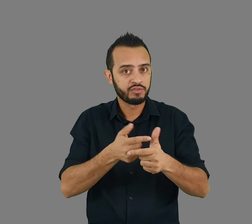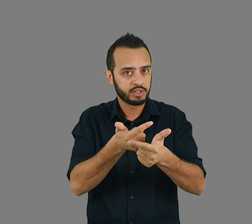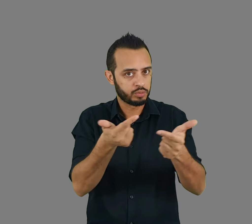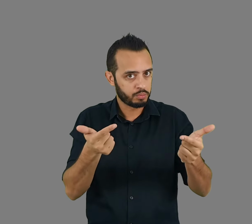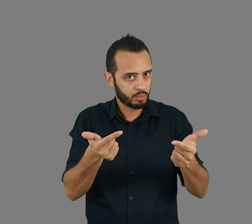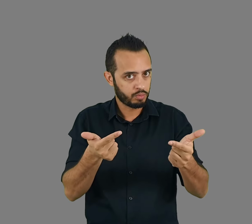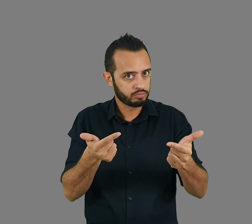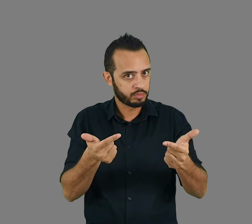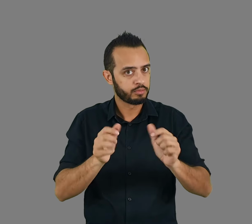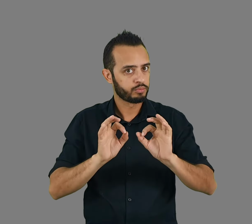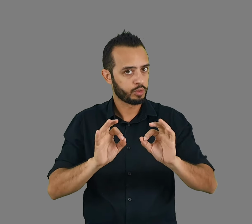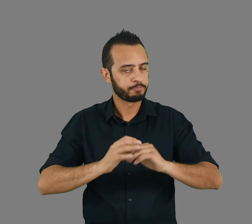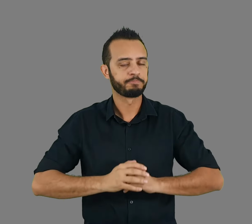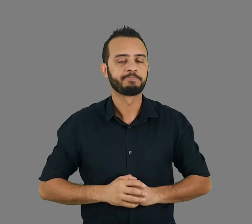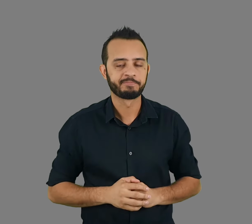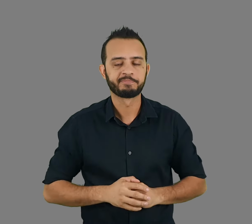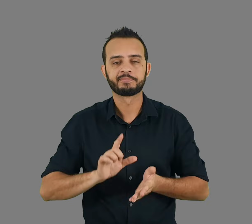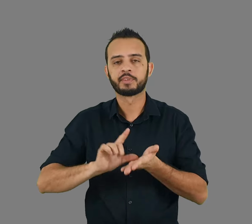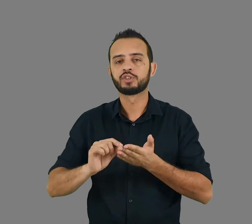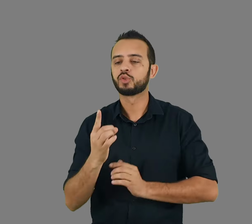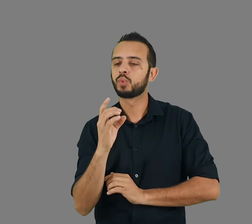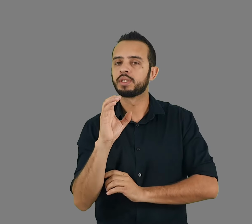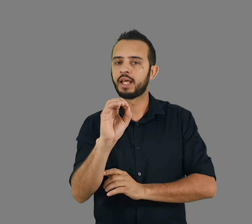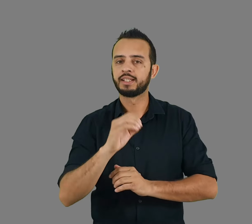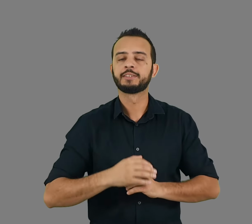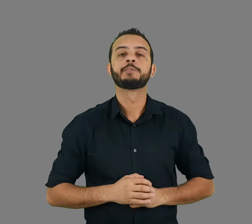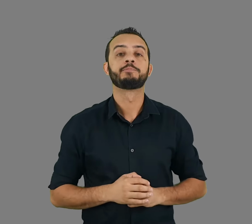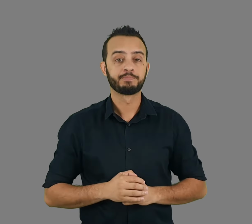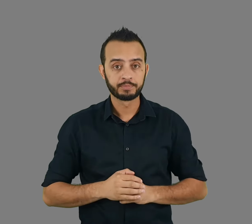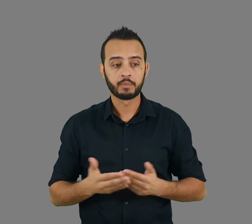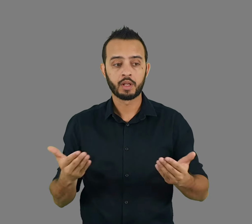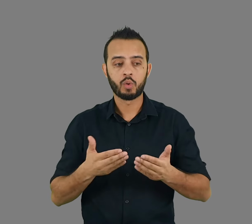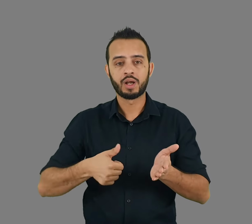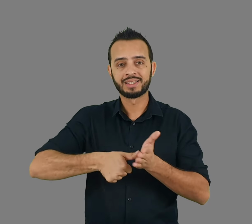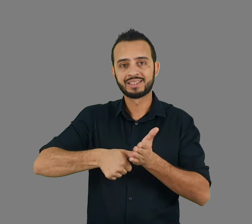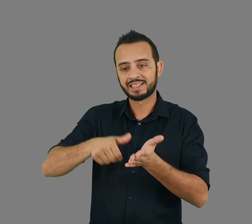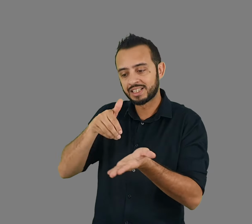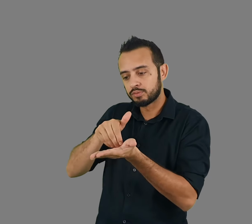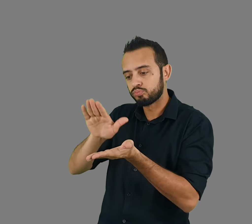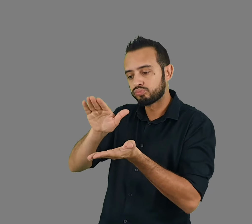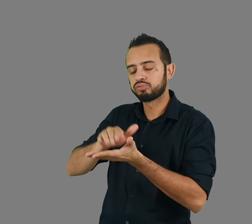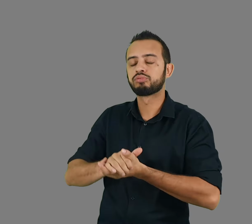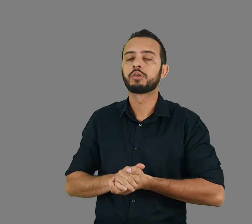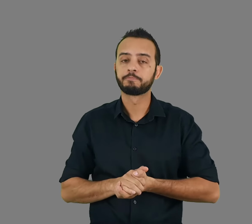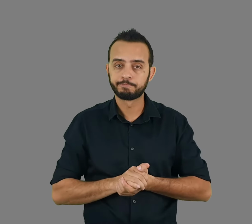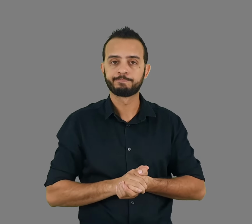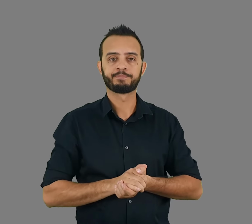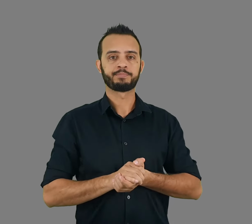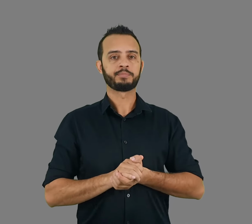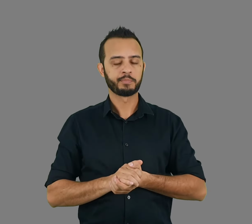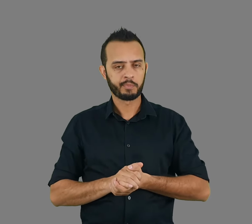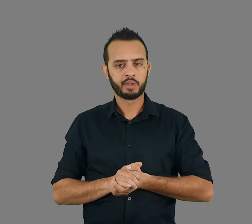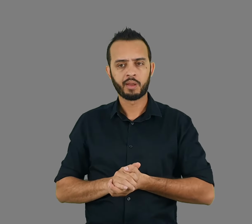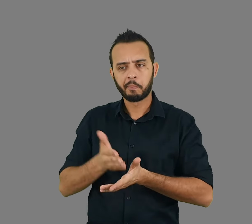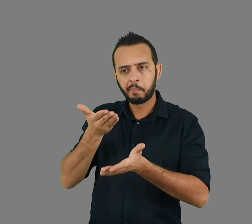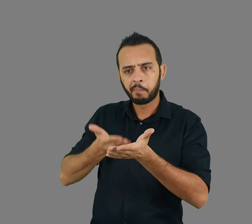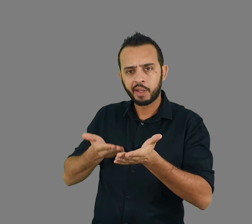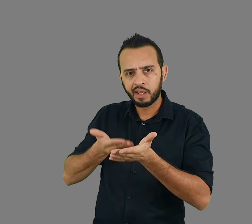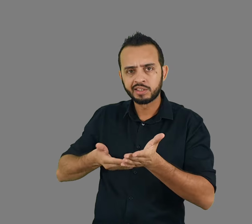associativas. Artigo 10. Da exclusão do associado. A perda de qualidade de associado será